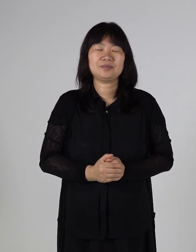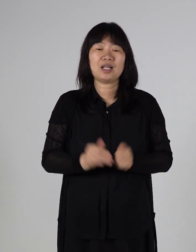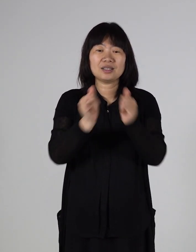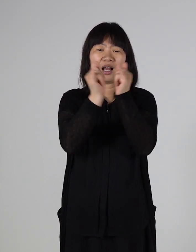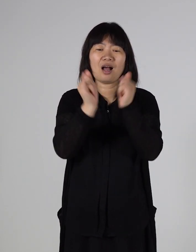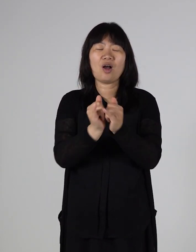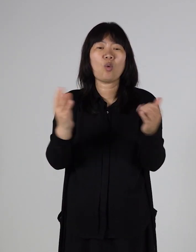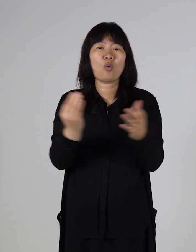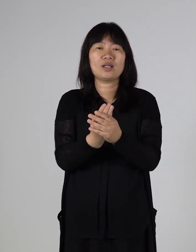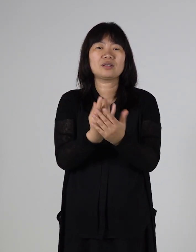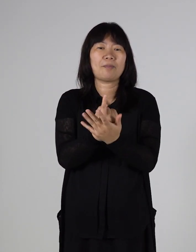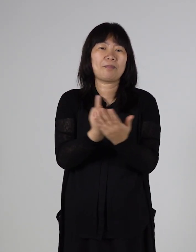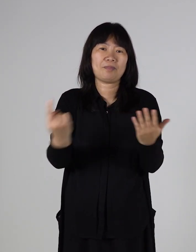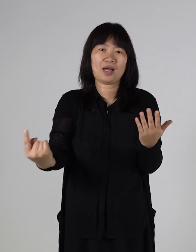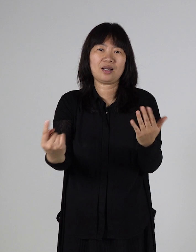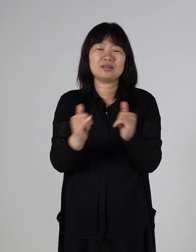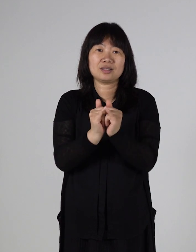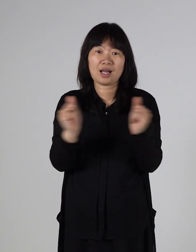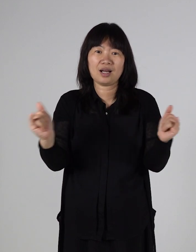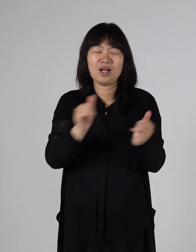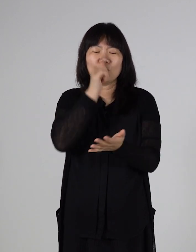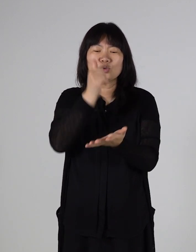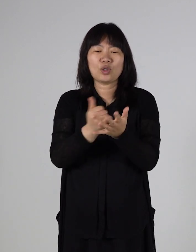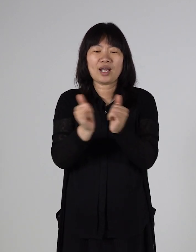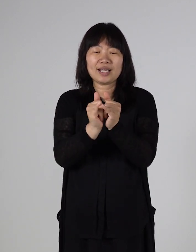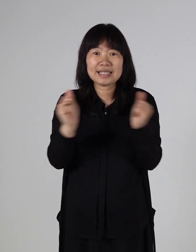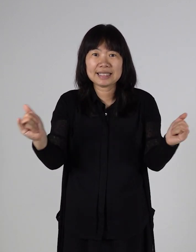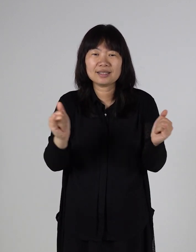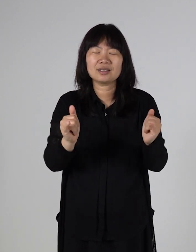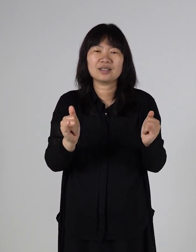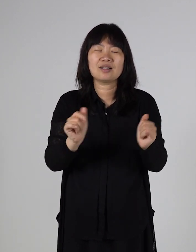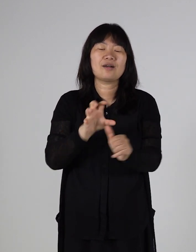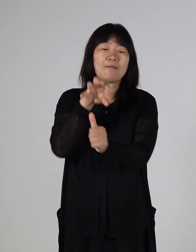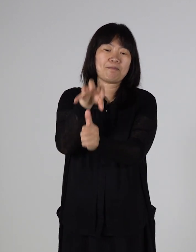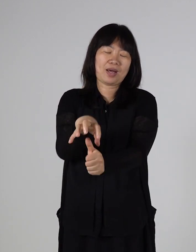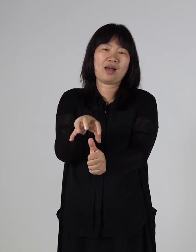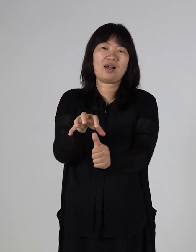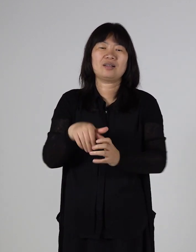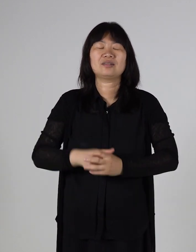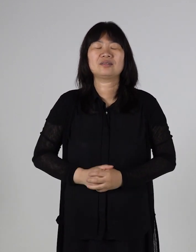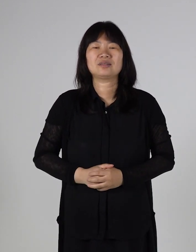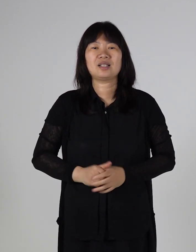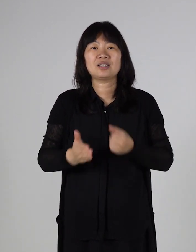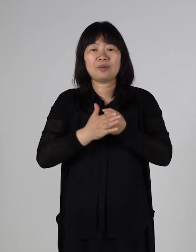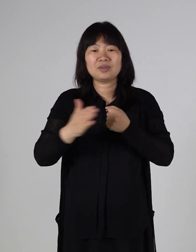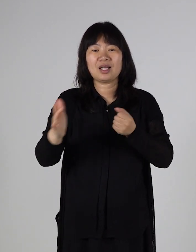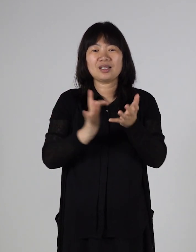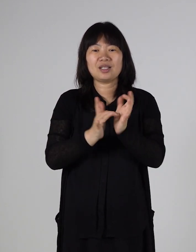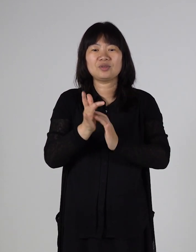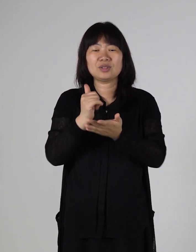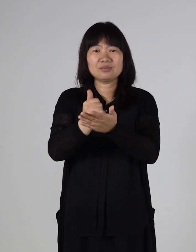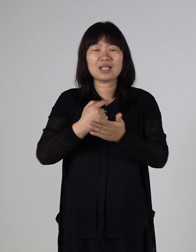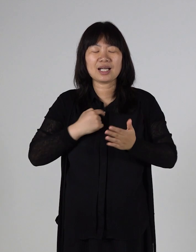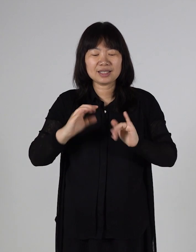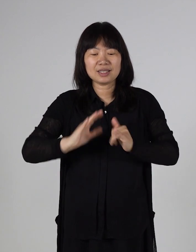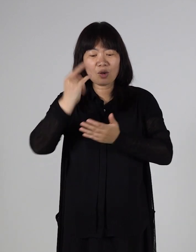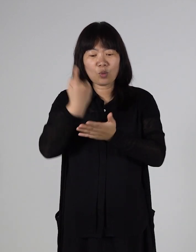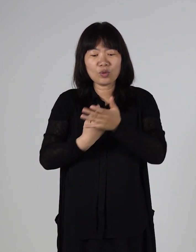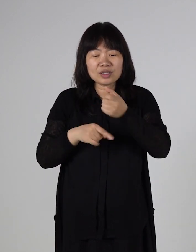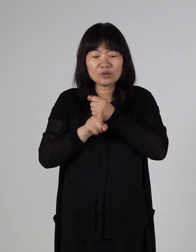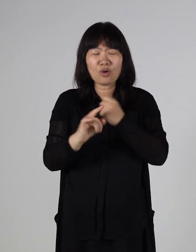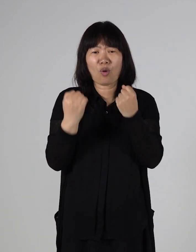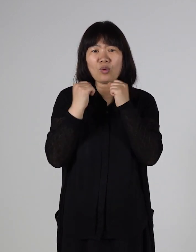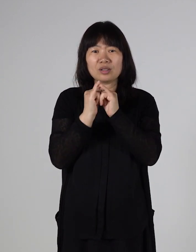사회에서 완전히 배제된 죄인이라고 규정되어진. 그래서 예수님이 내가 이 땅에 온 것은